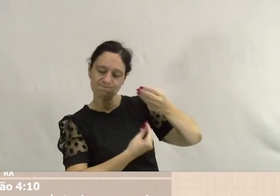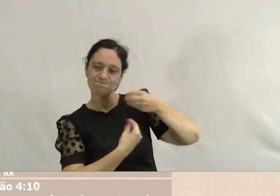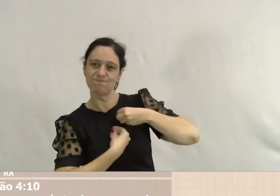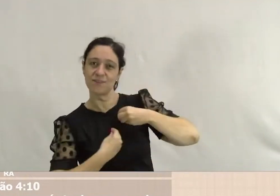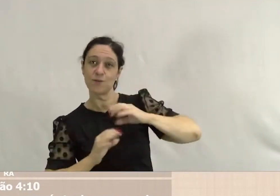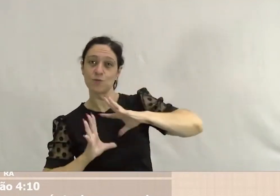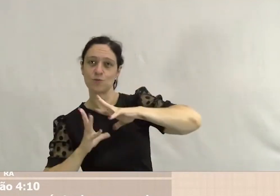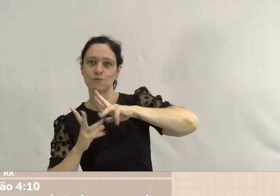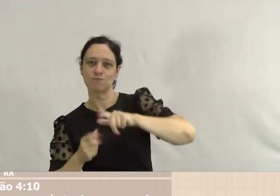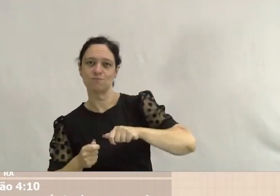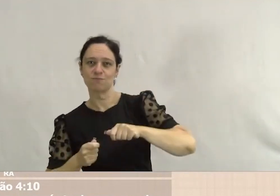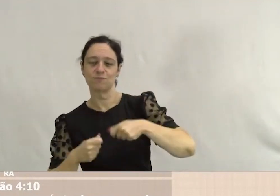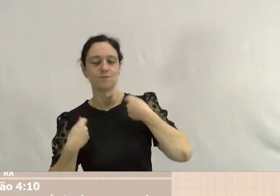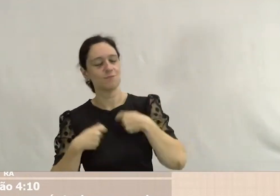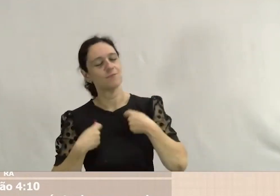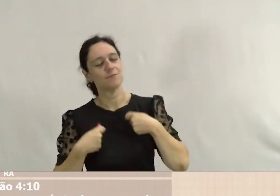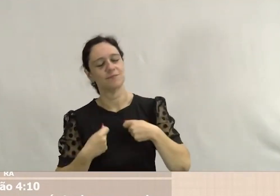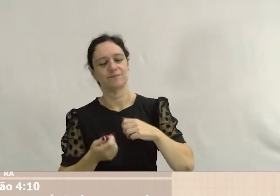mudança de reinos.